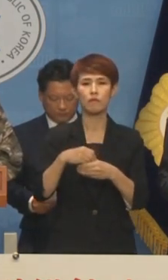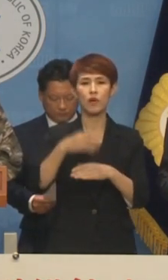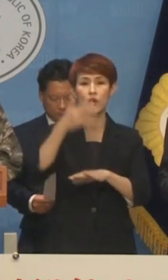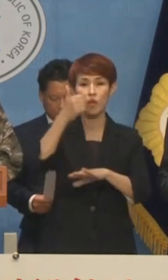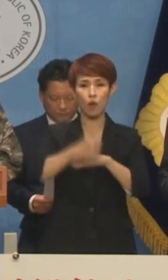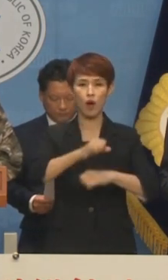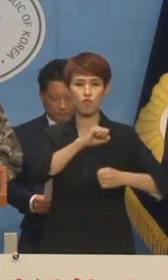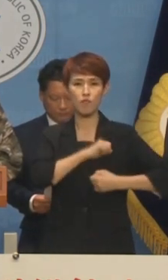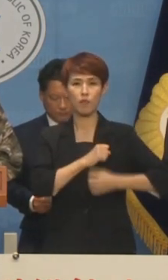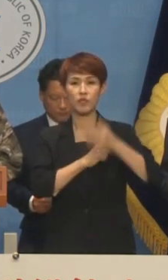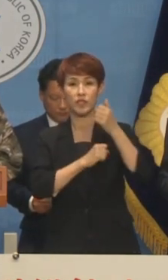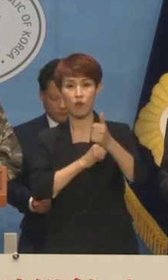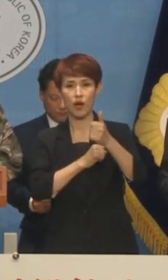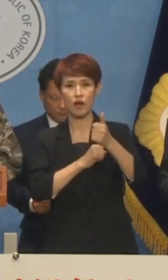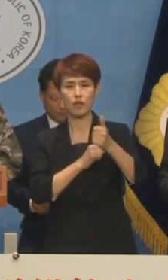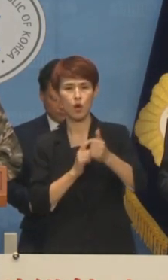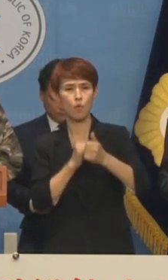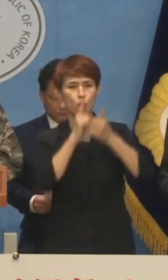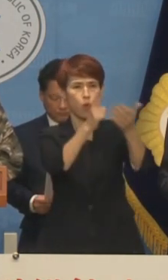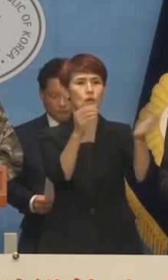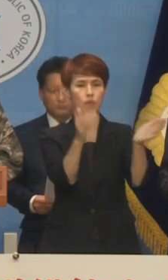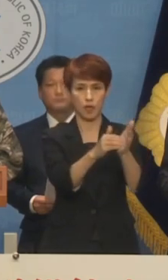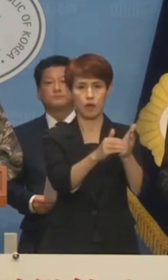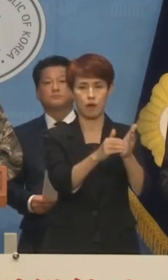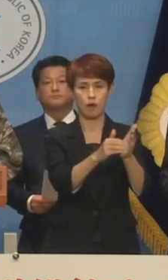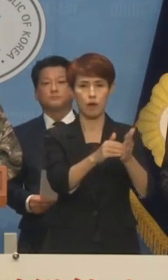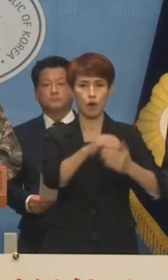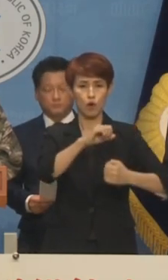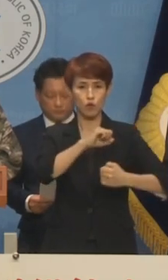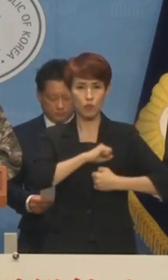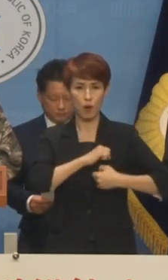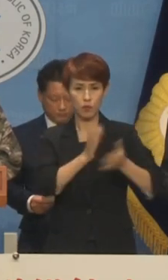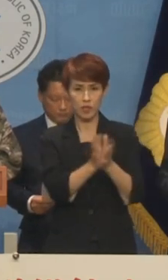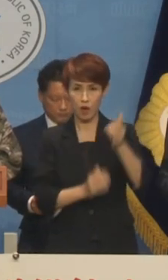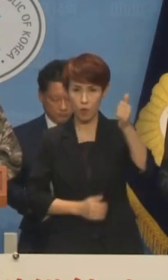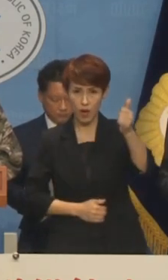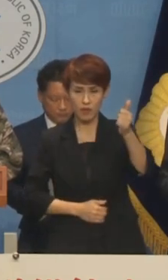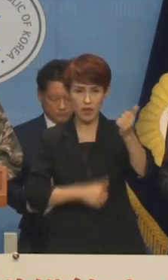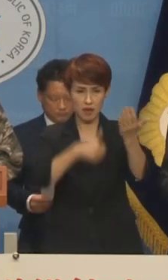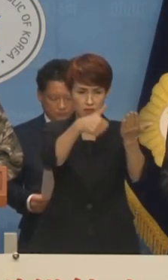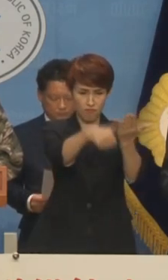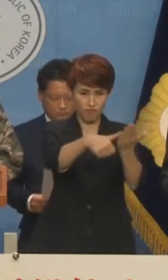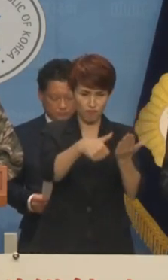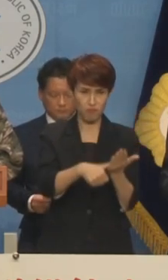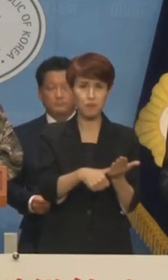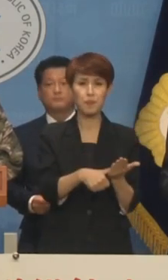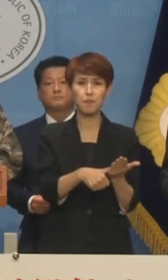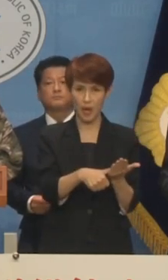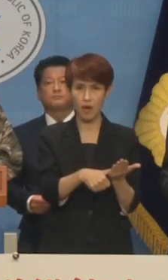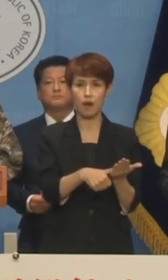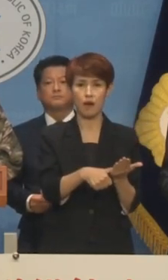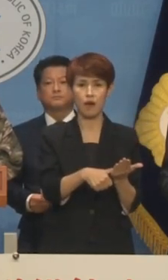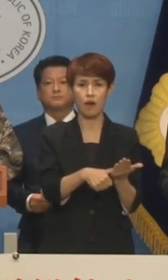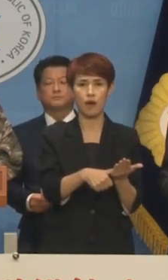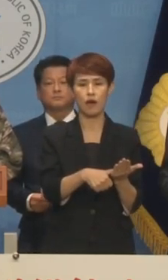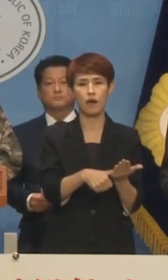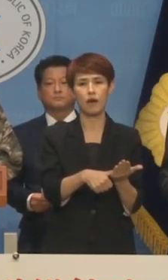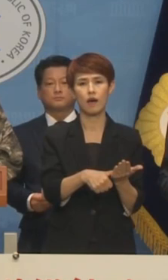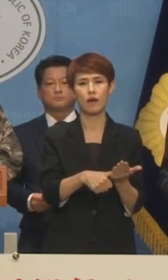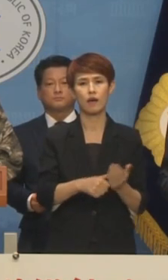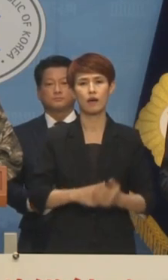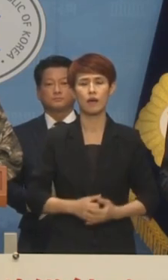국방부 장관까지 보고하였고 국방부 장관의 결재 사인까지 받은 사실이